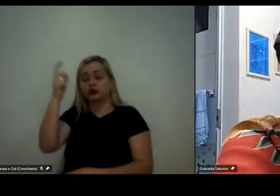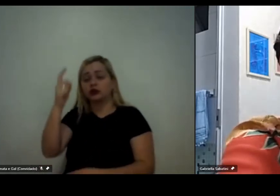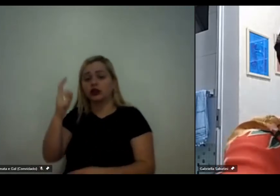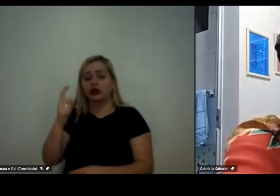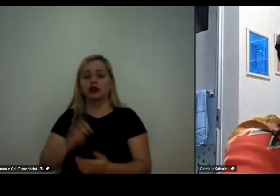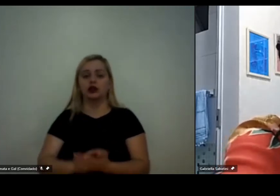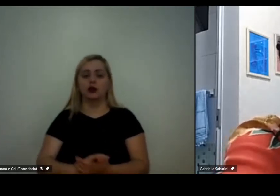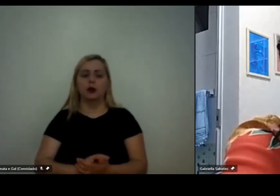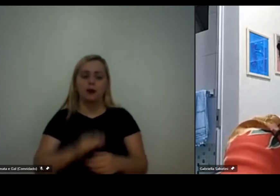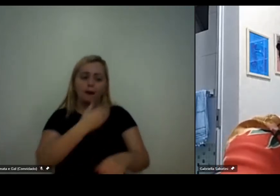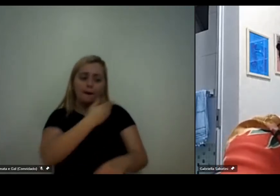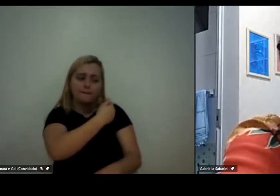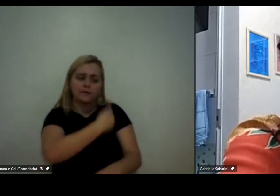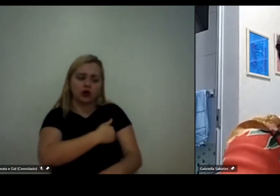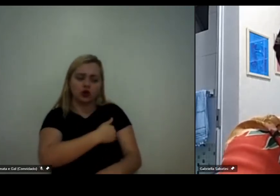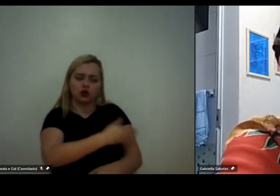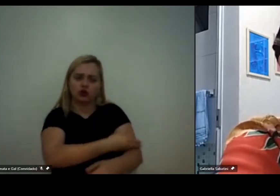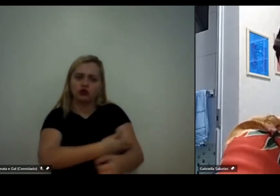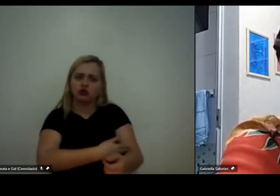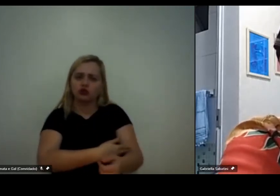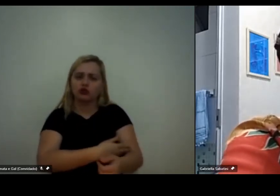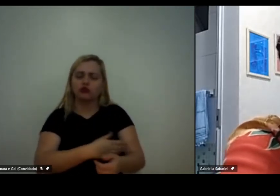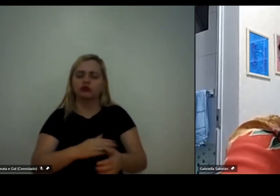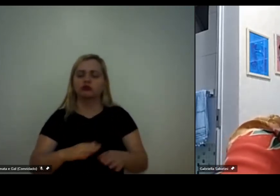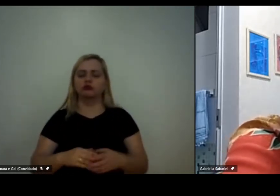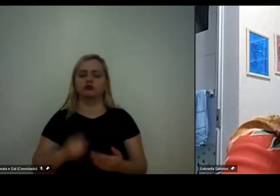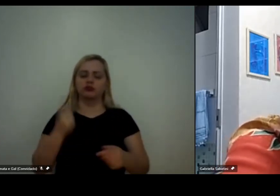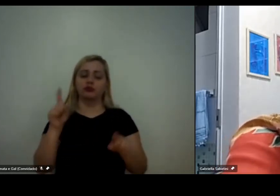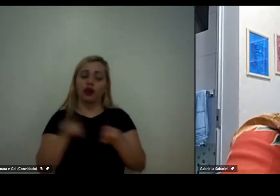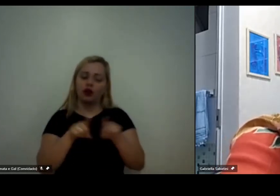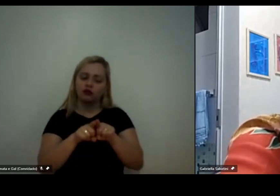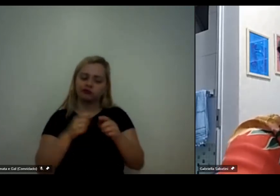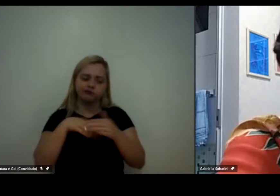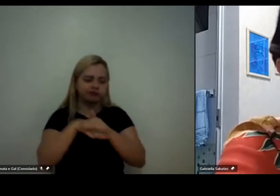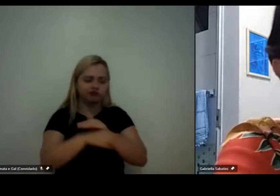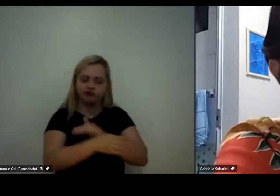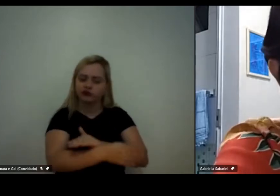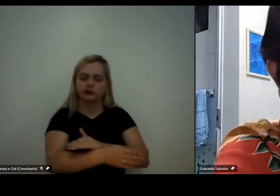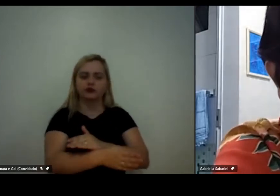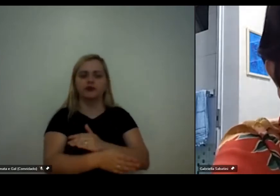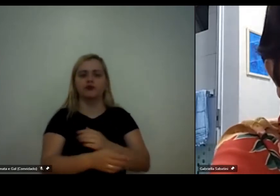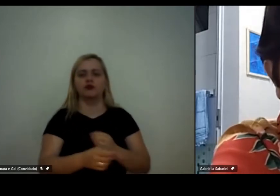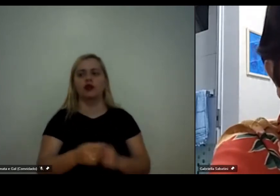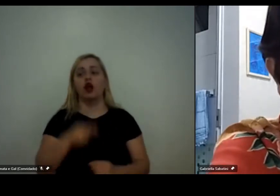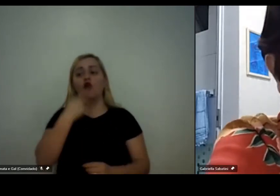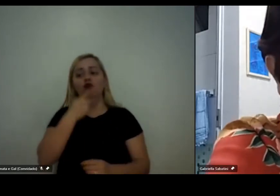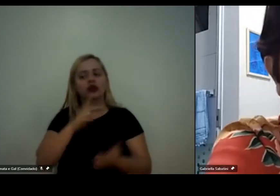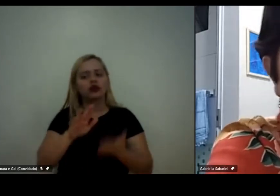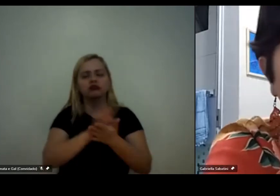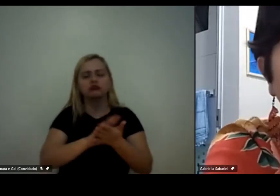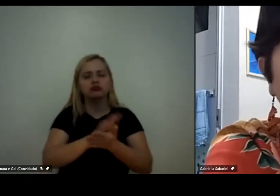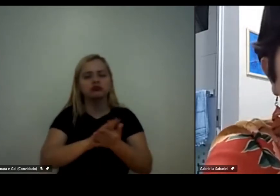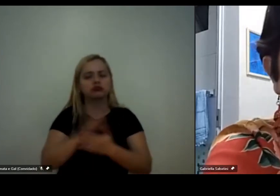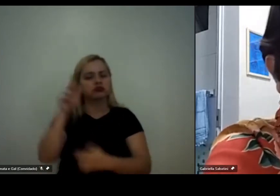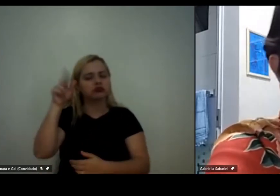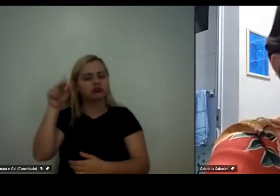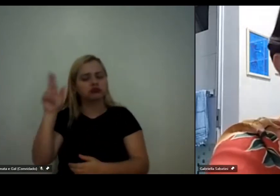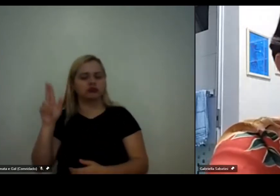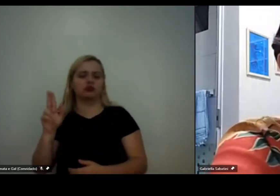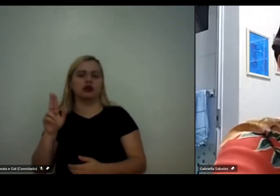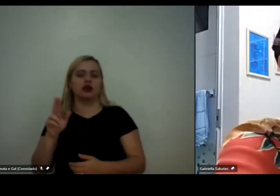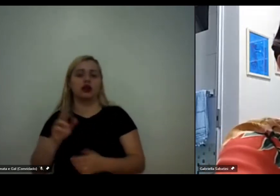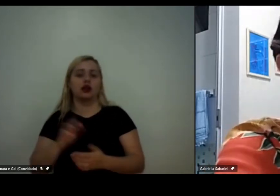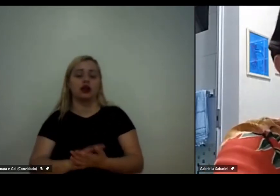junto ao meu antebraço, que também é impenetrável. Não conta para ninguém, mas meu medo maior é